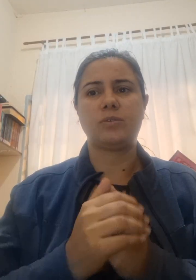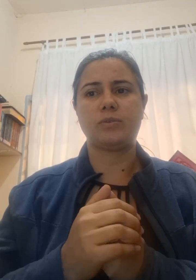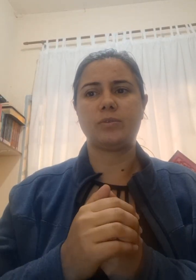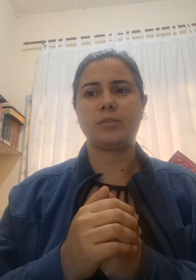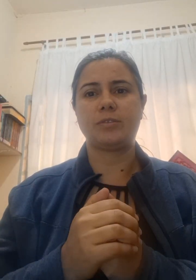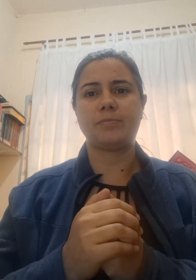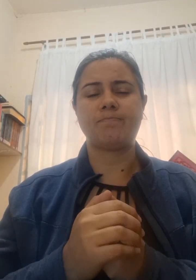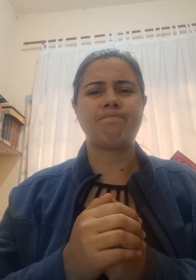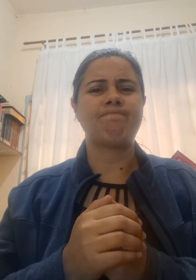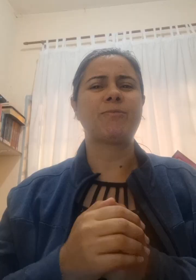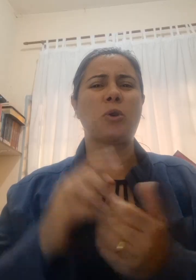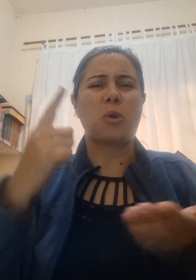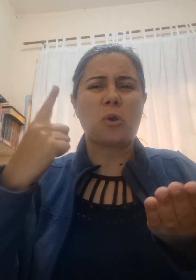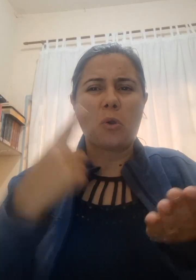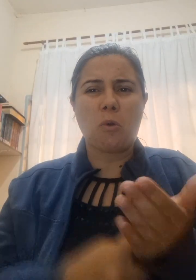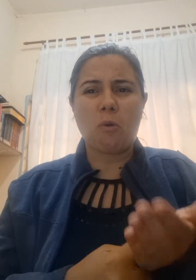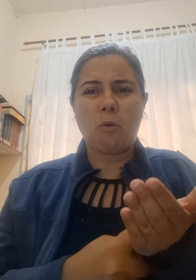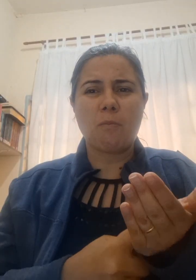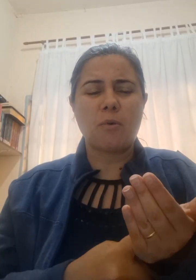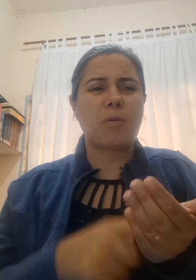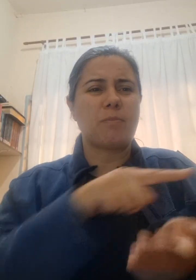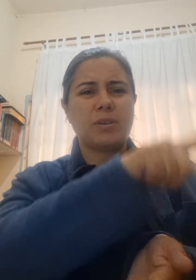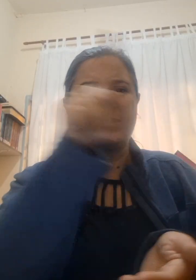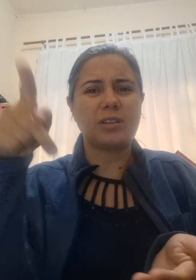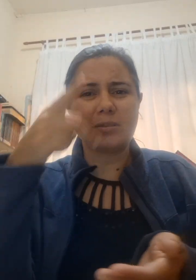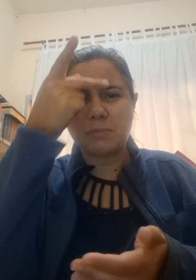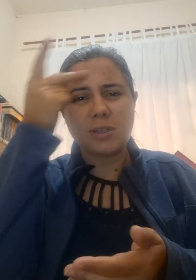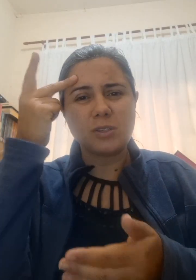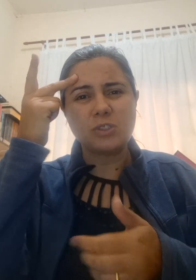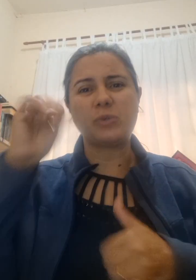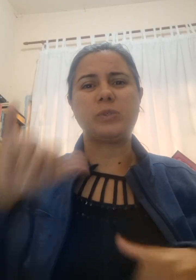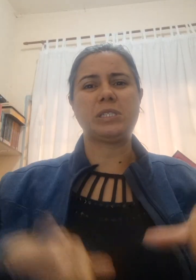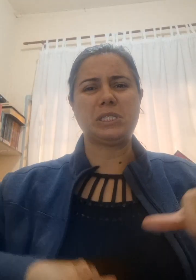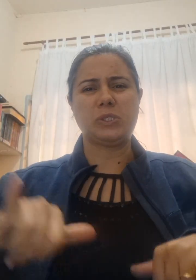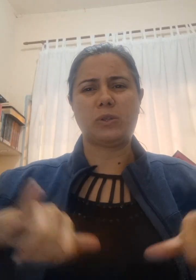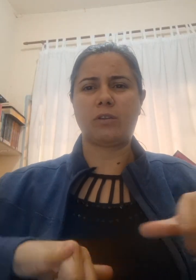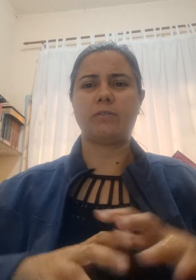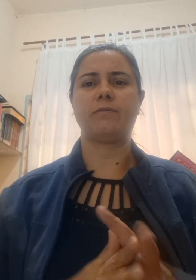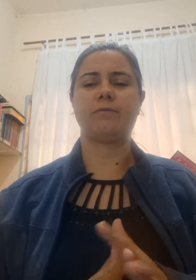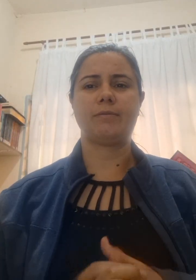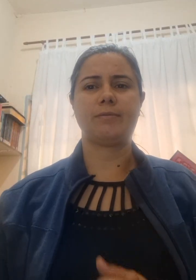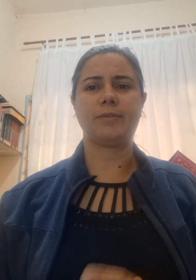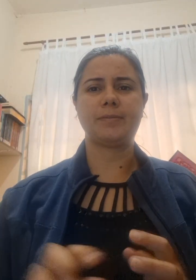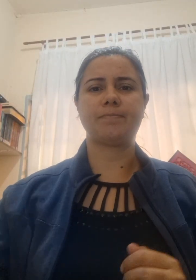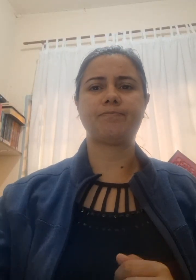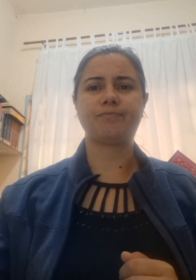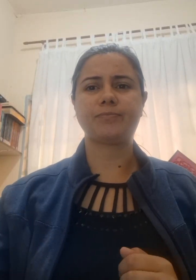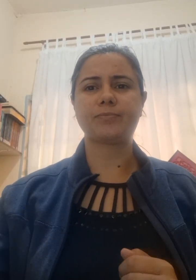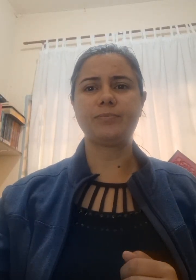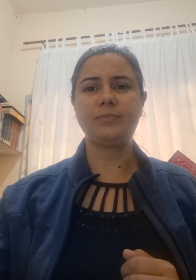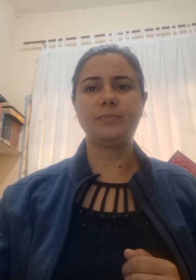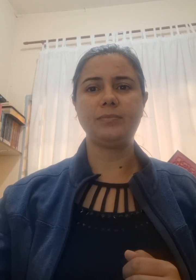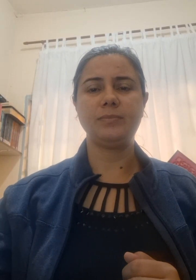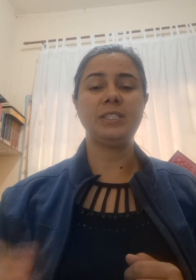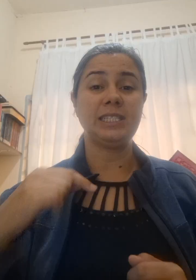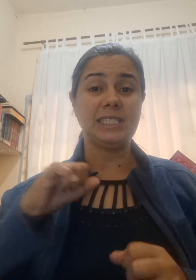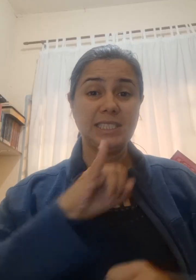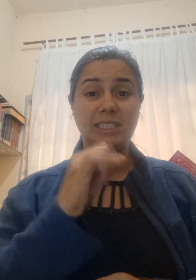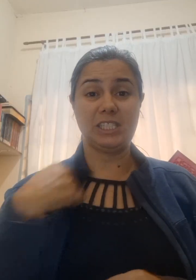livrar, libertar as pessoas, um compromisso com as pessoas, com o sofrimento das pessoas.